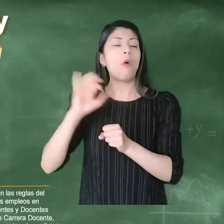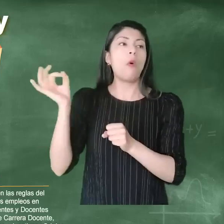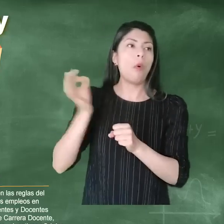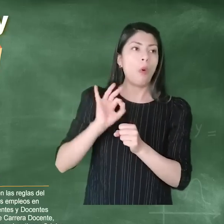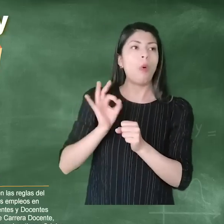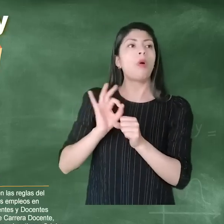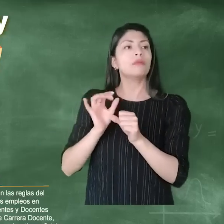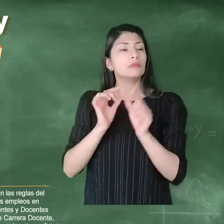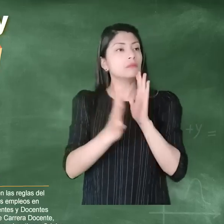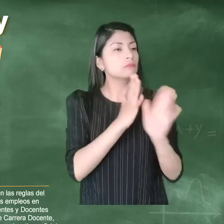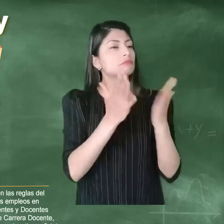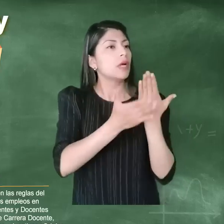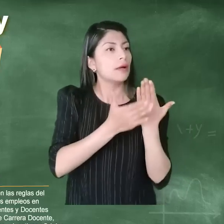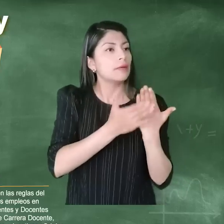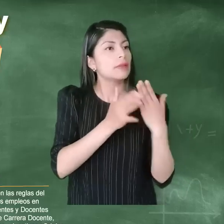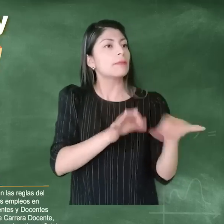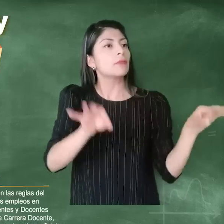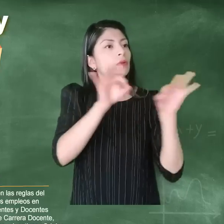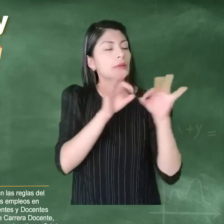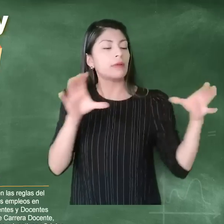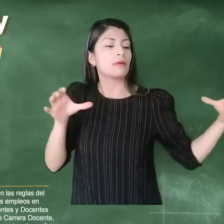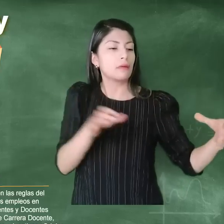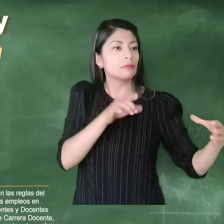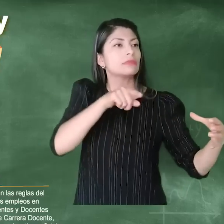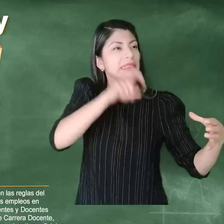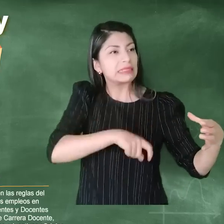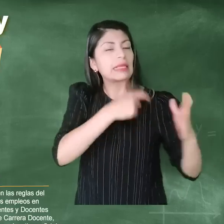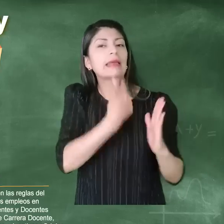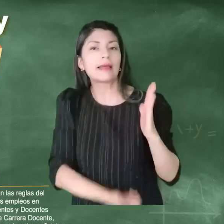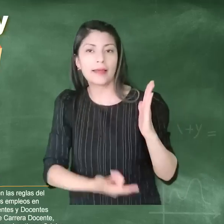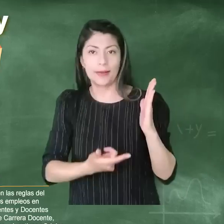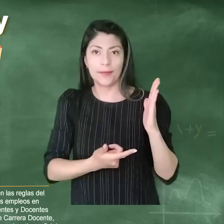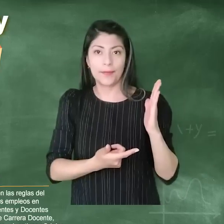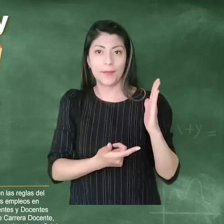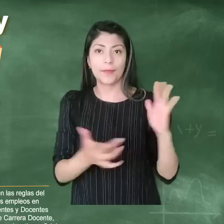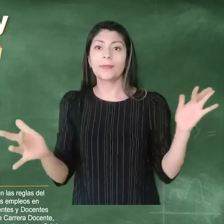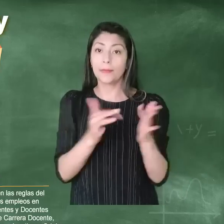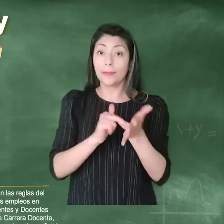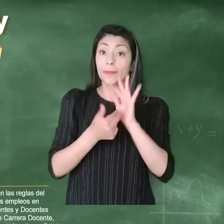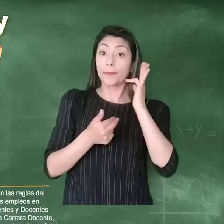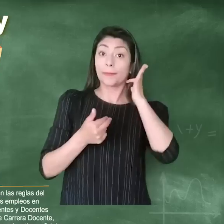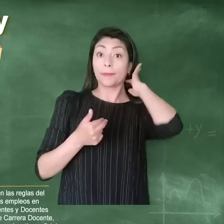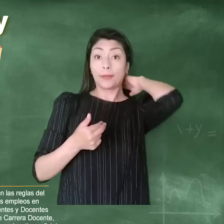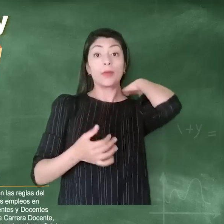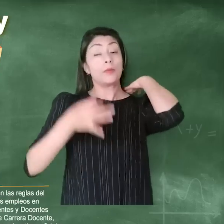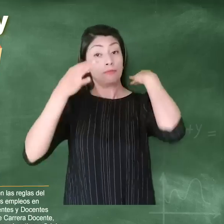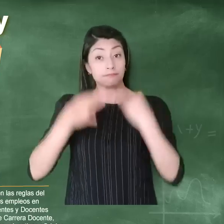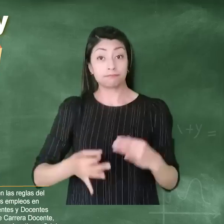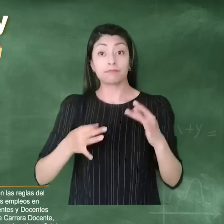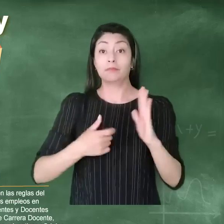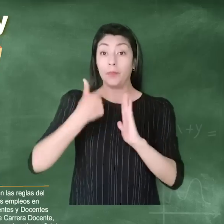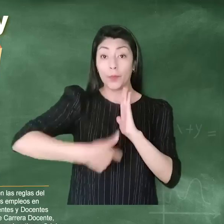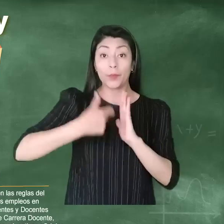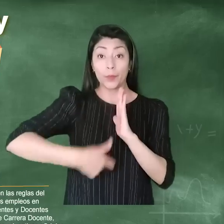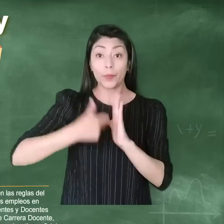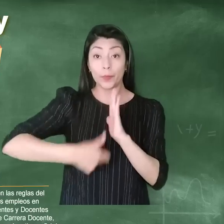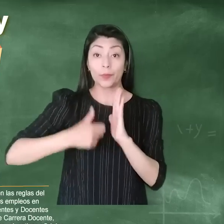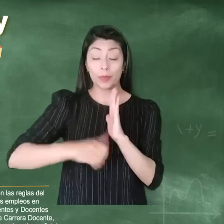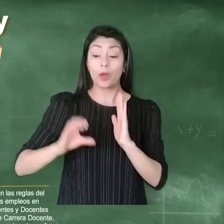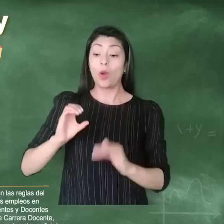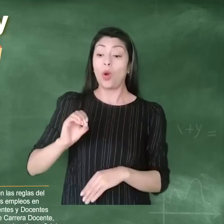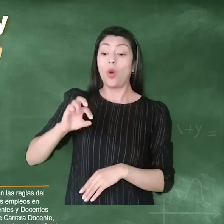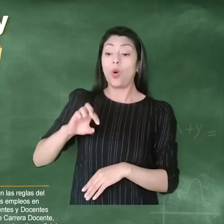los empleos reportados o de movimientos en la respectiva planta de personal. En todos los casos, los